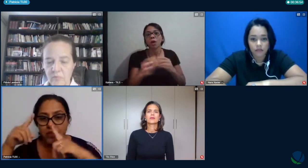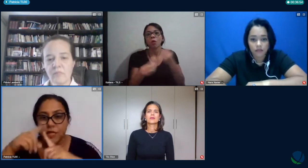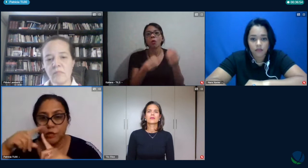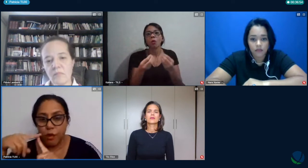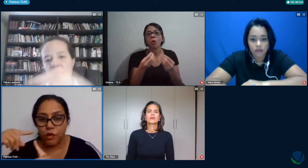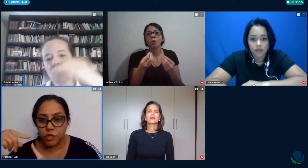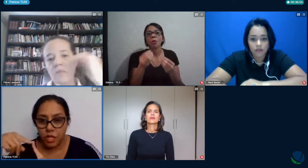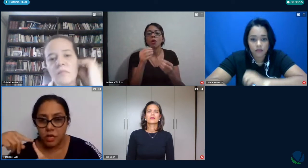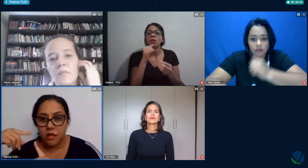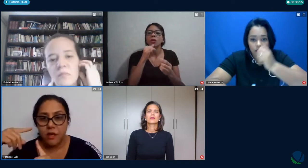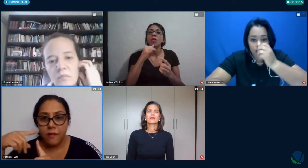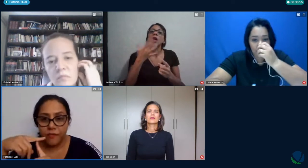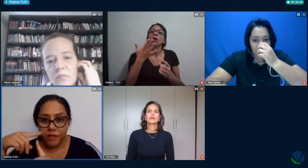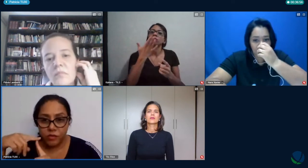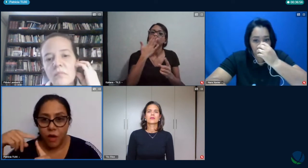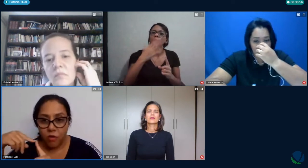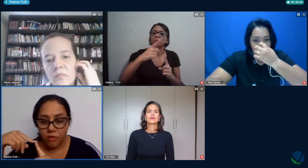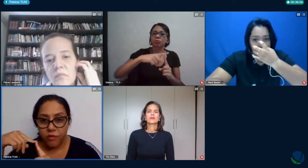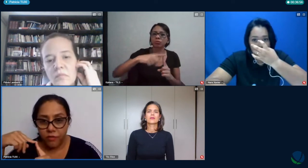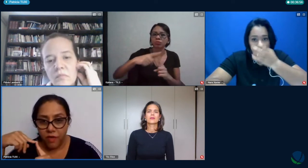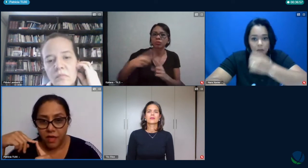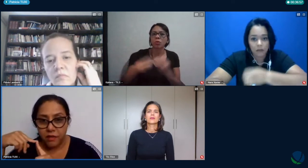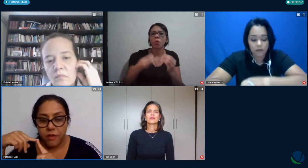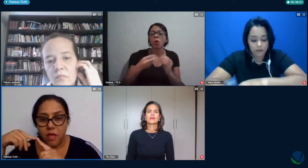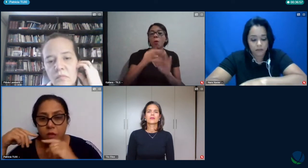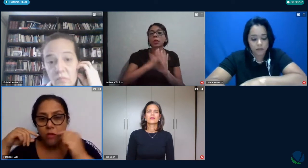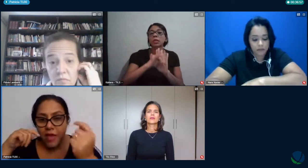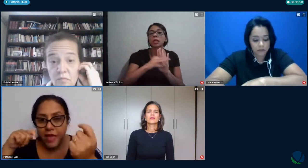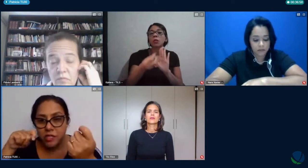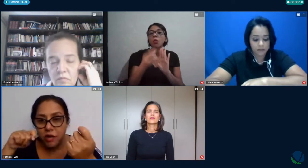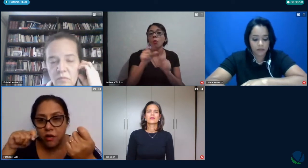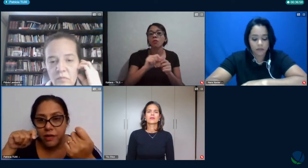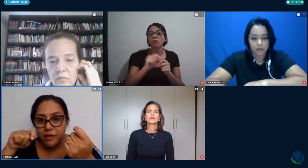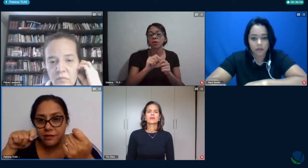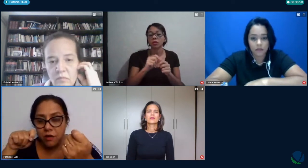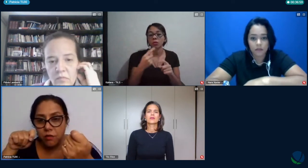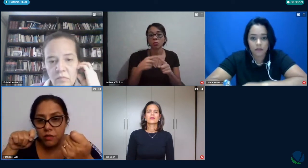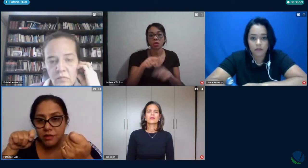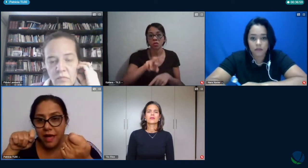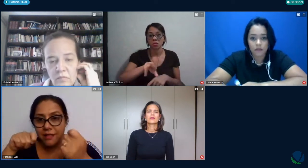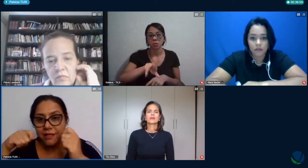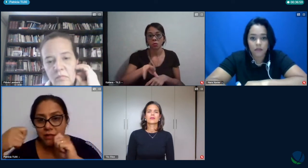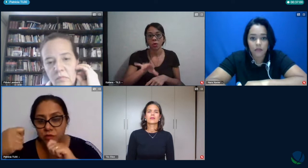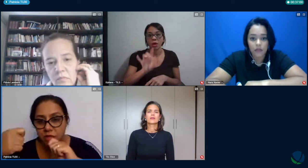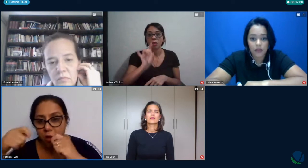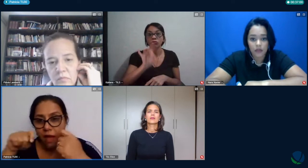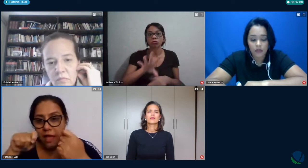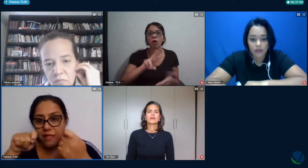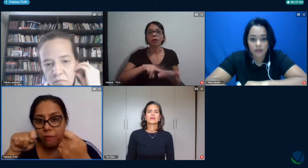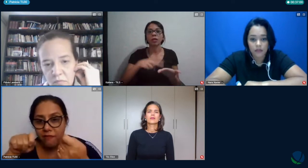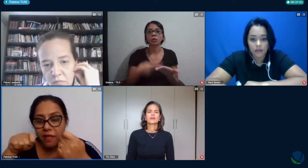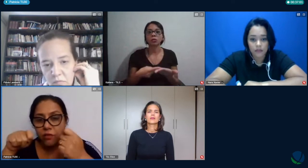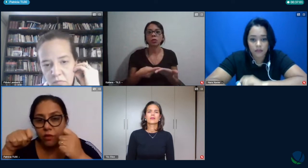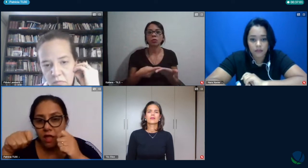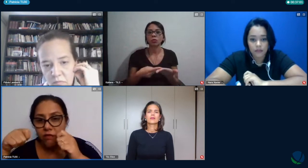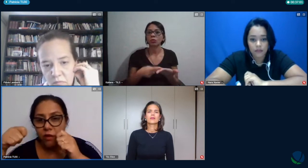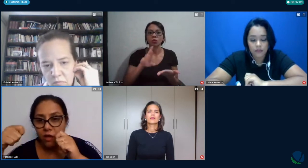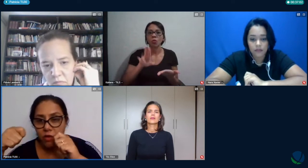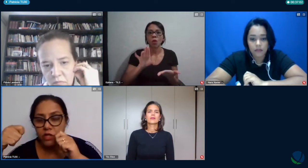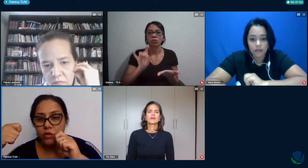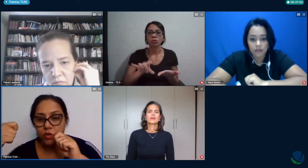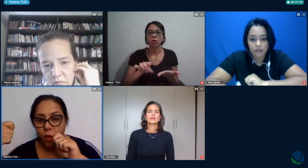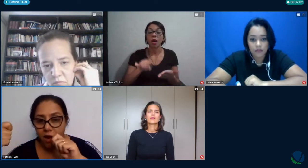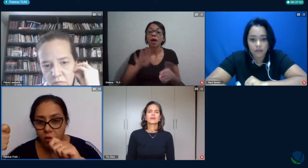colocou a partir da tipologia textual que foi feita. Porque aí já não é uma questão da tradução. É dependendo do